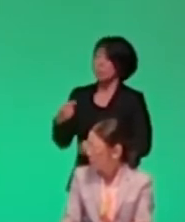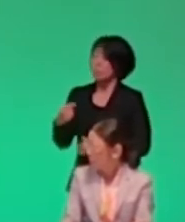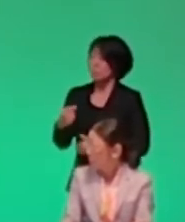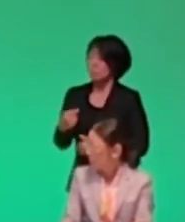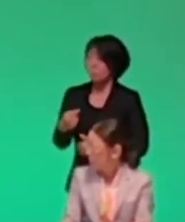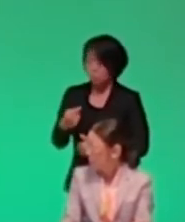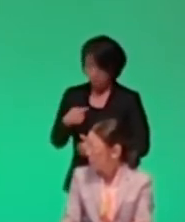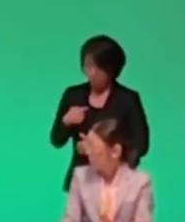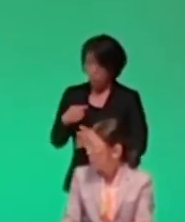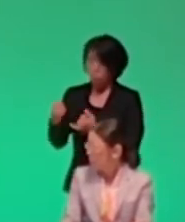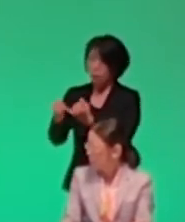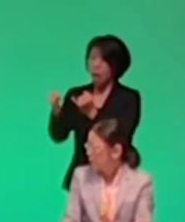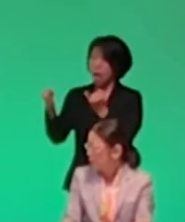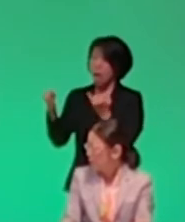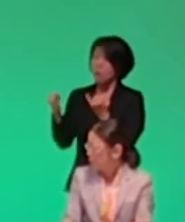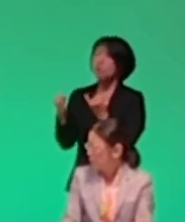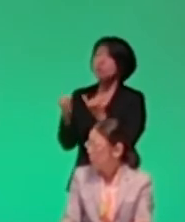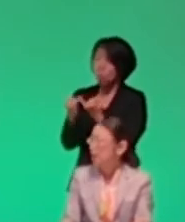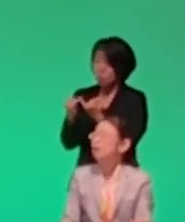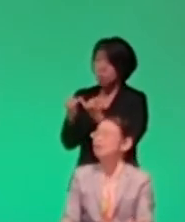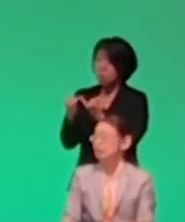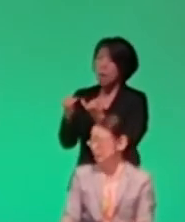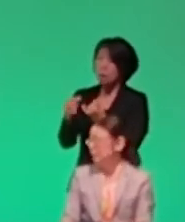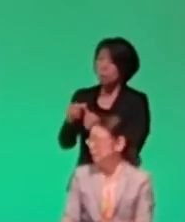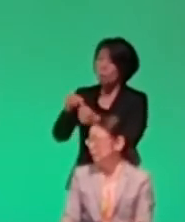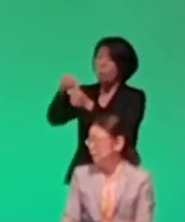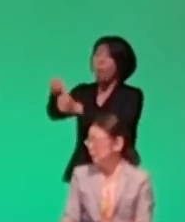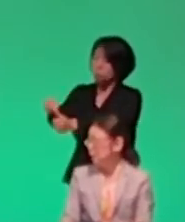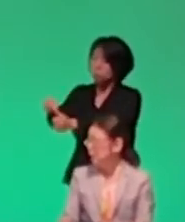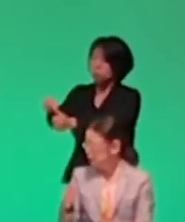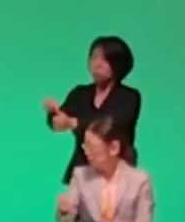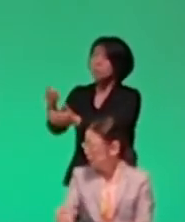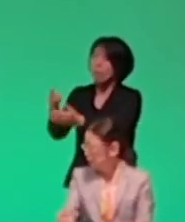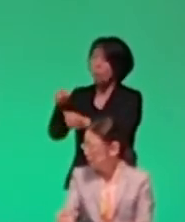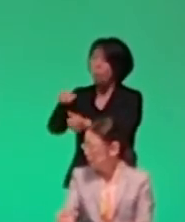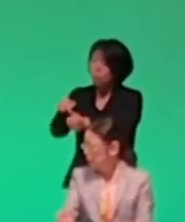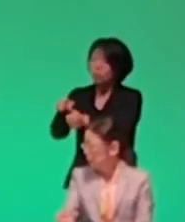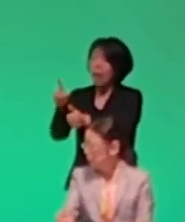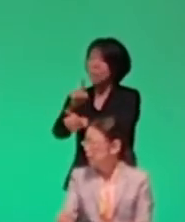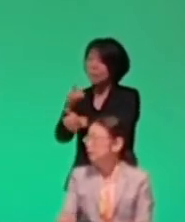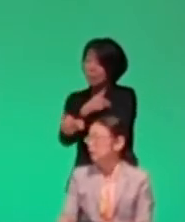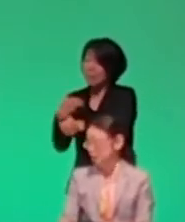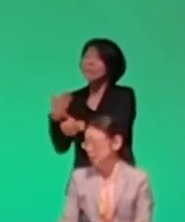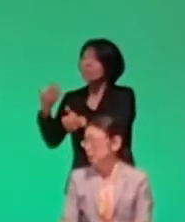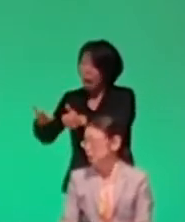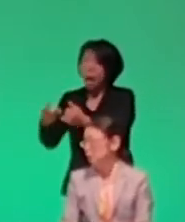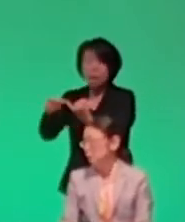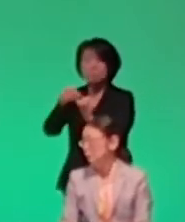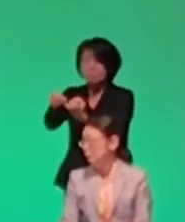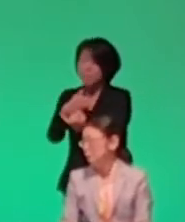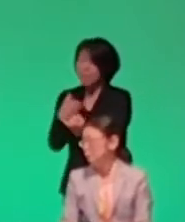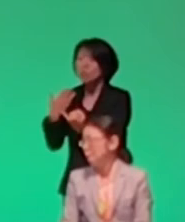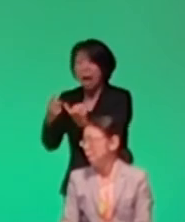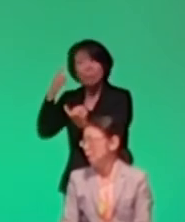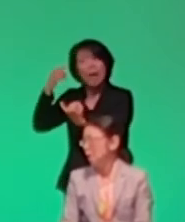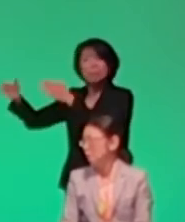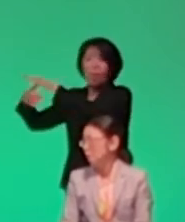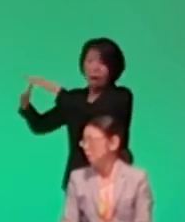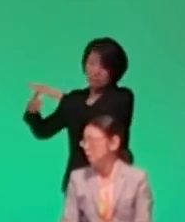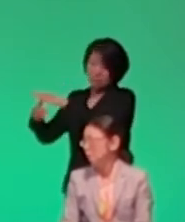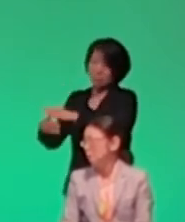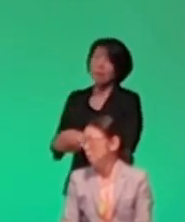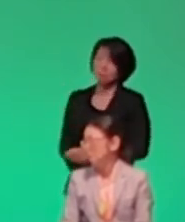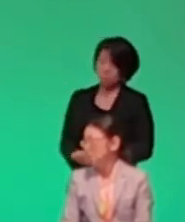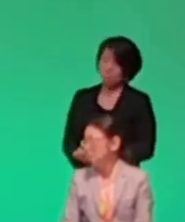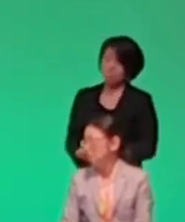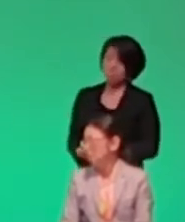も女性を置くことにしか主眼がなくて、その人が何ができるかで誰も考えてない。私の尊敬している看護